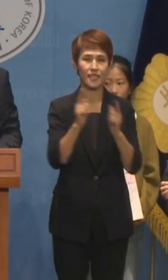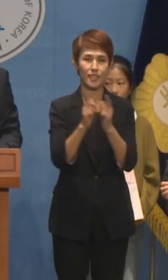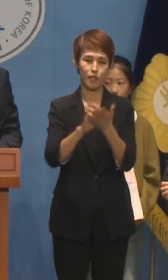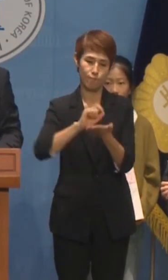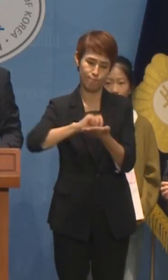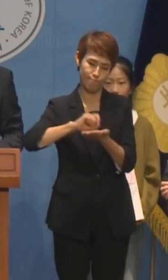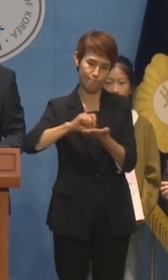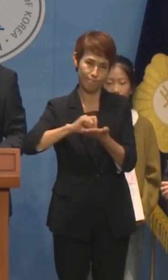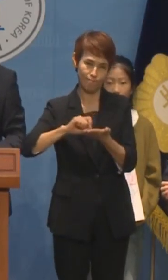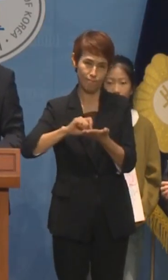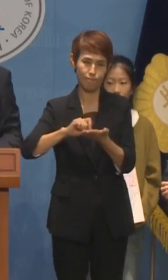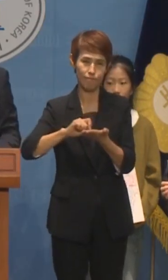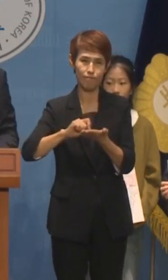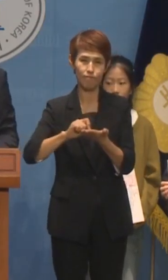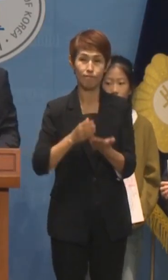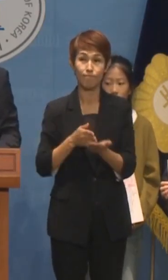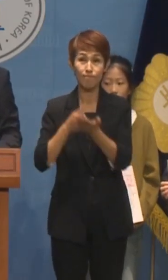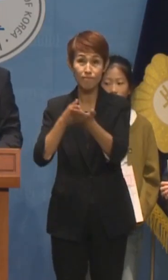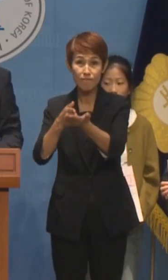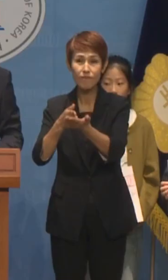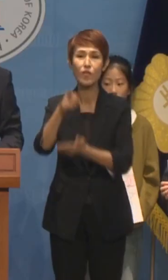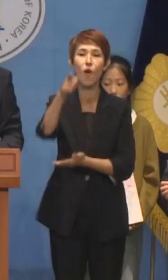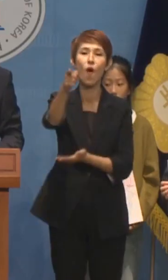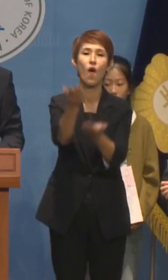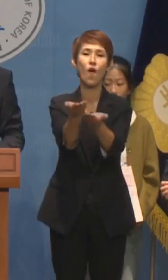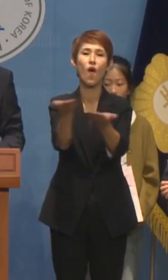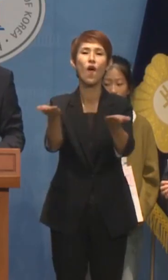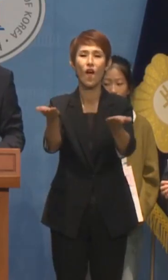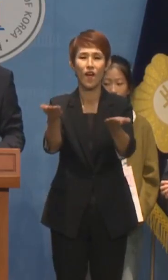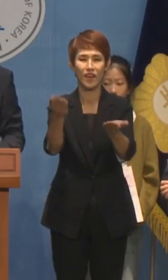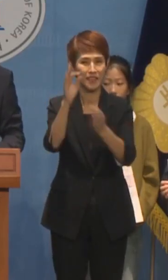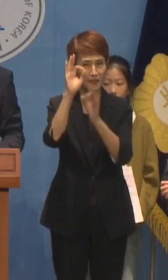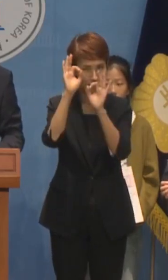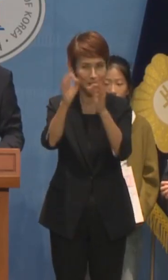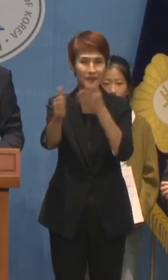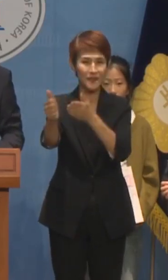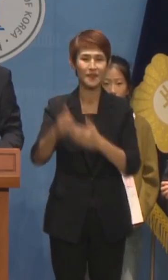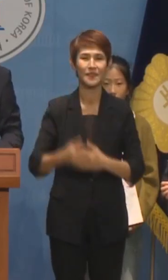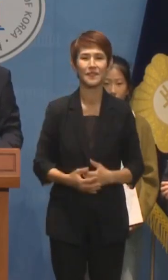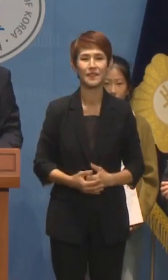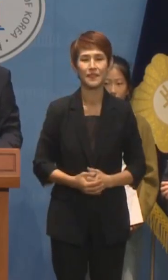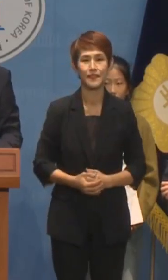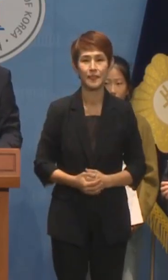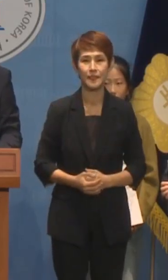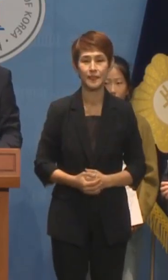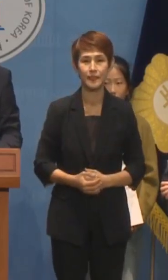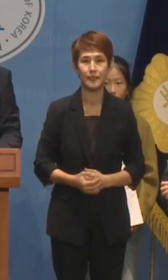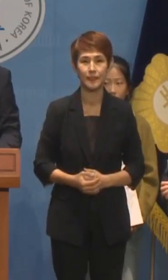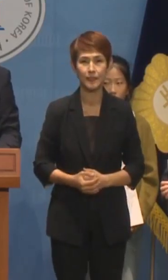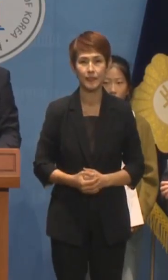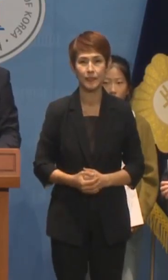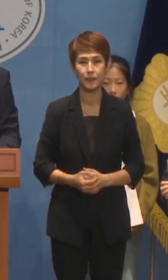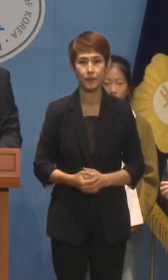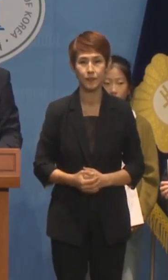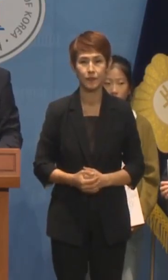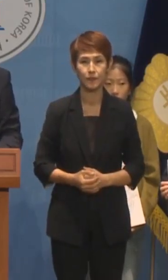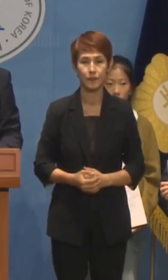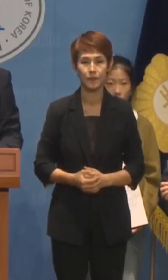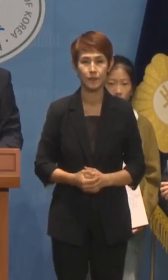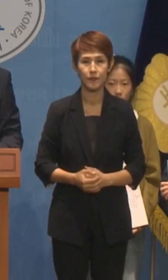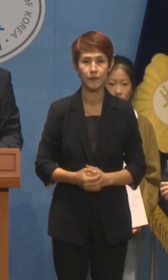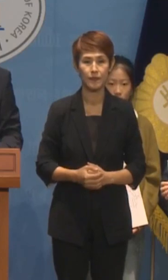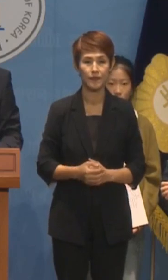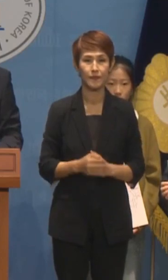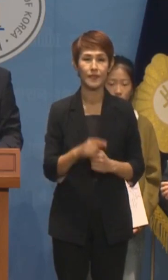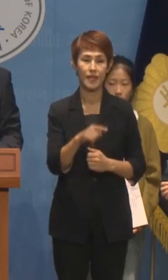청원서는 기자회견장 뒤에 전시되어 있으니 직접 확인해 보셔도 좋을 것 같습니다. 마지막으로 본 각하